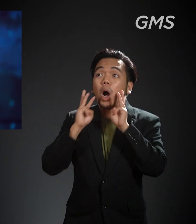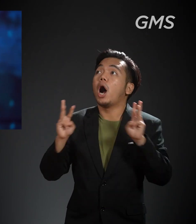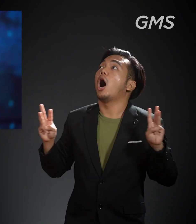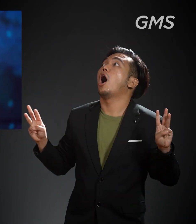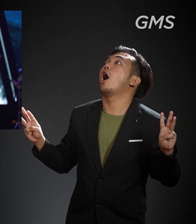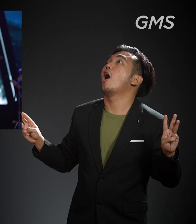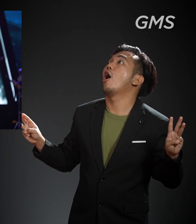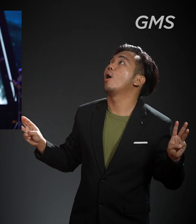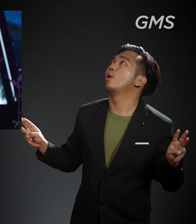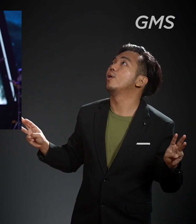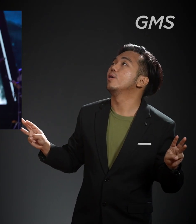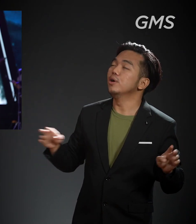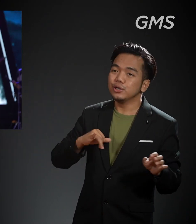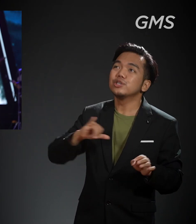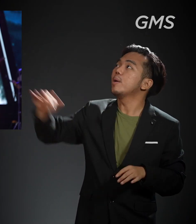akan